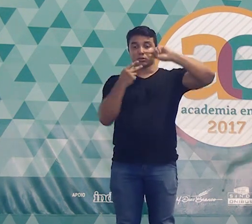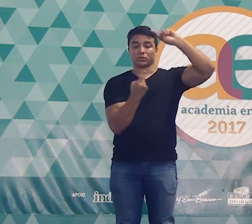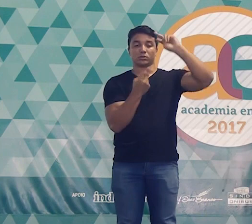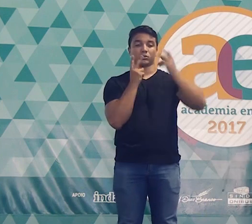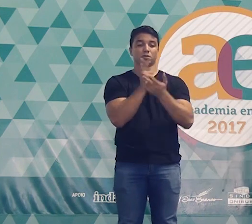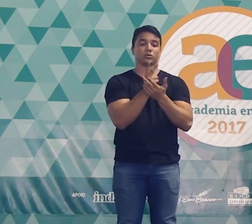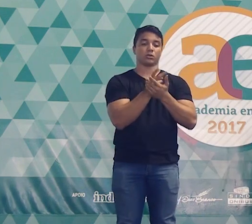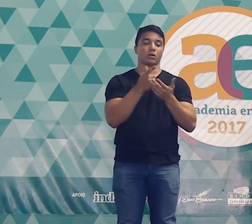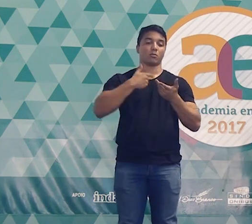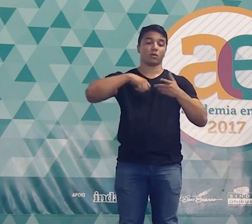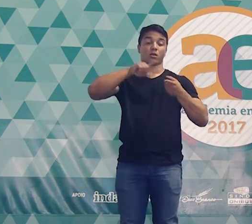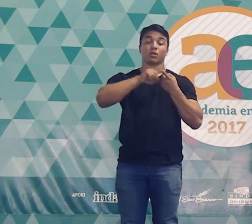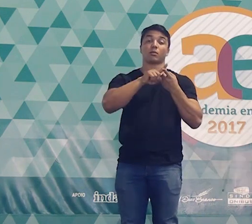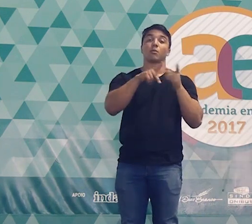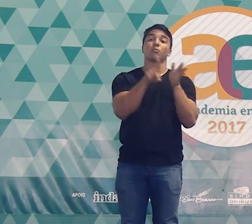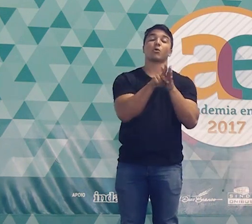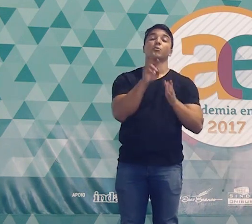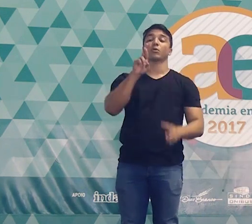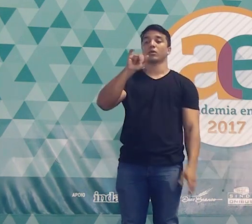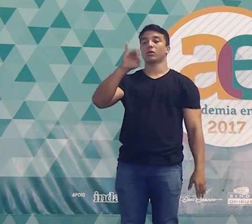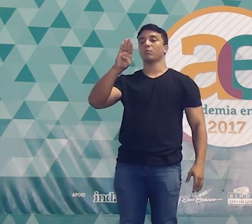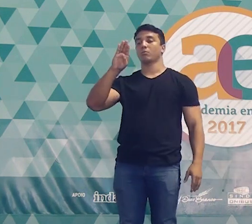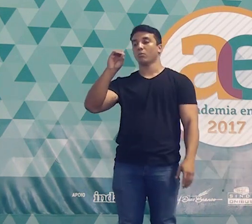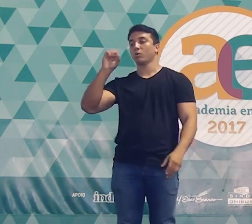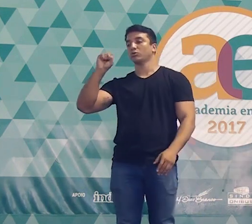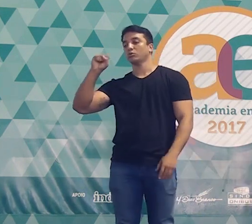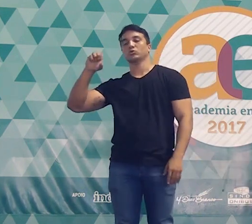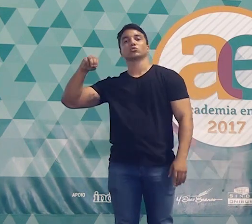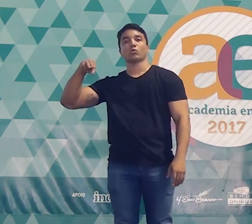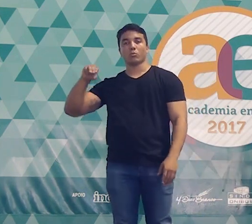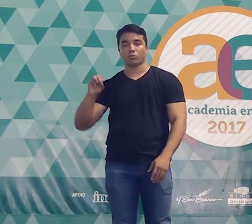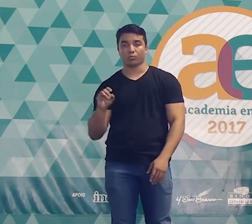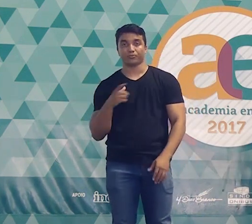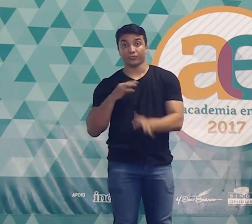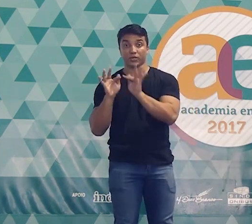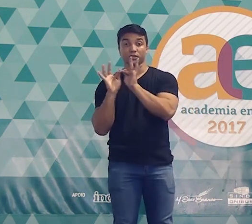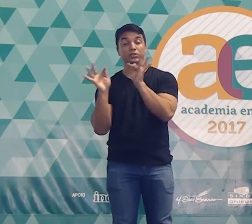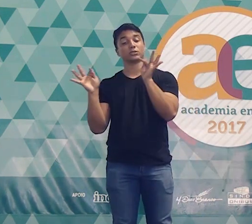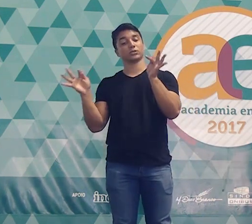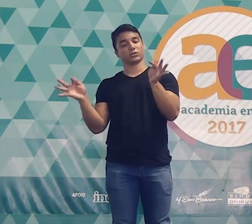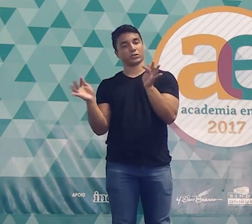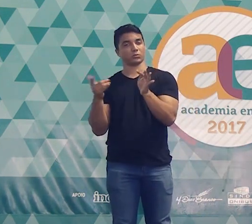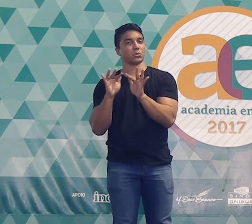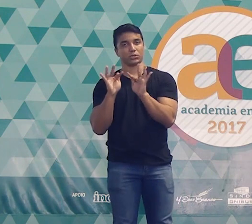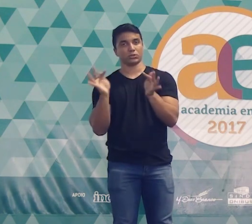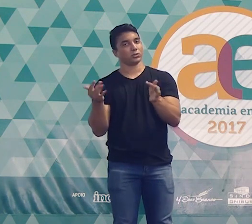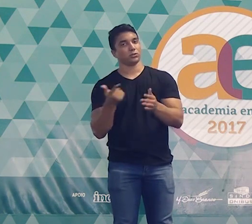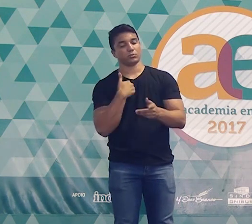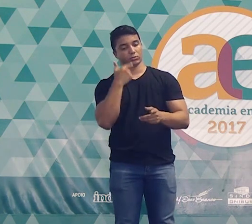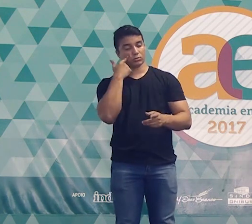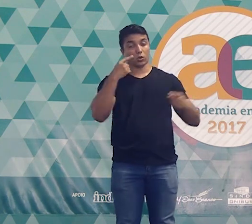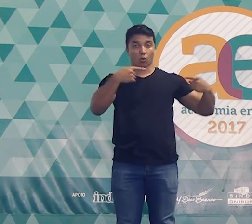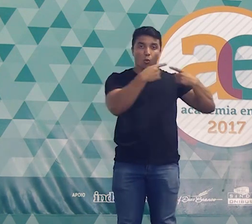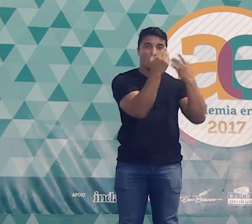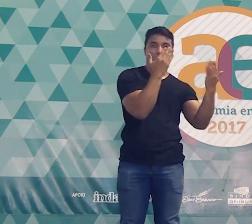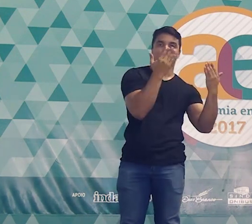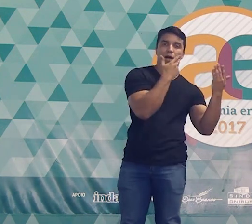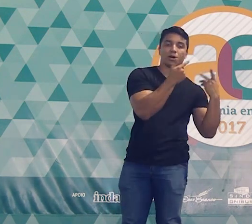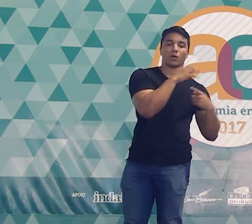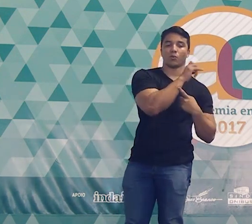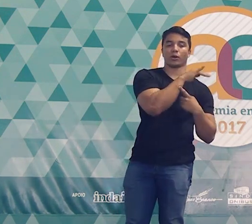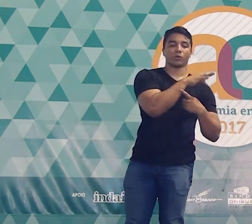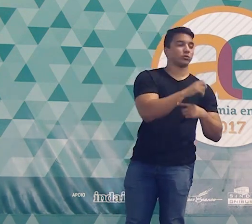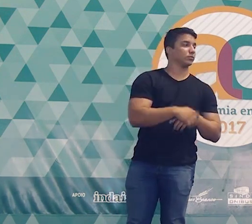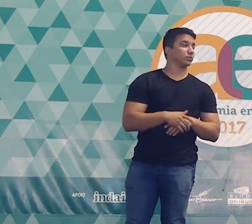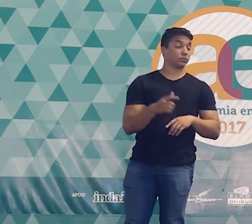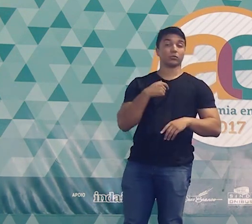um citoplasma contendo ribossomos, tá? Então é bem simples comparado com a célula eucariótica. Gente, as